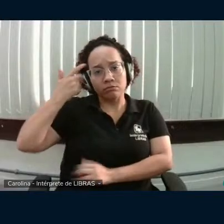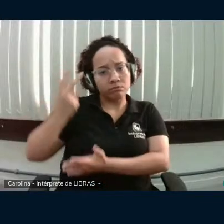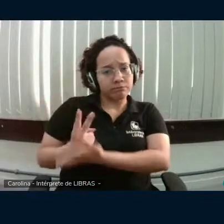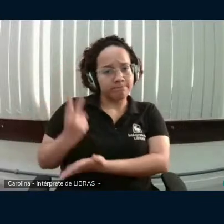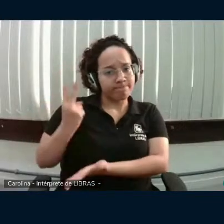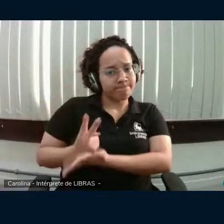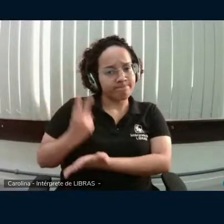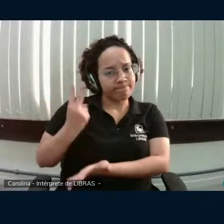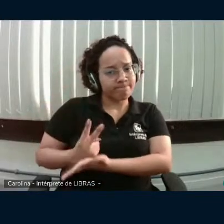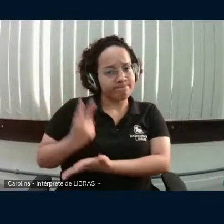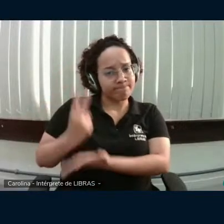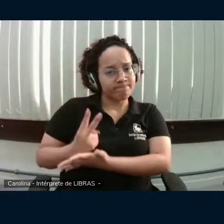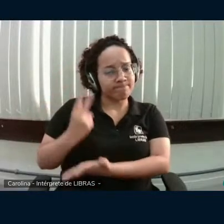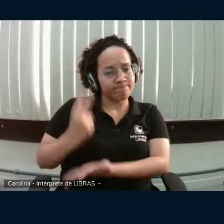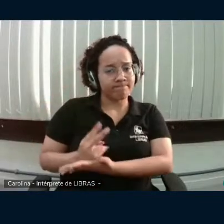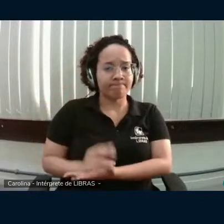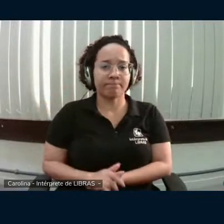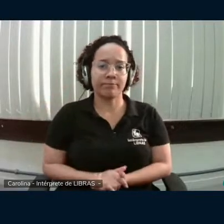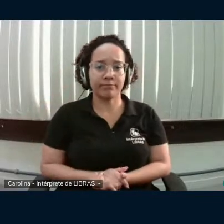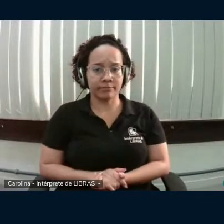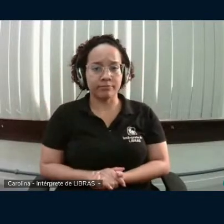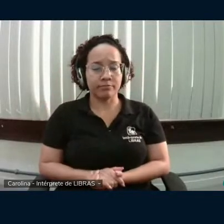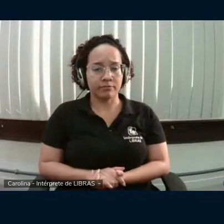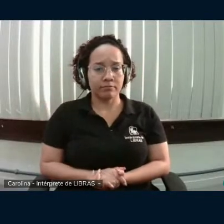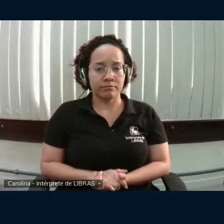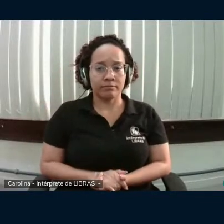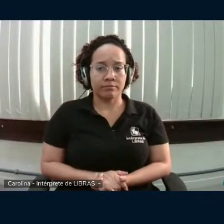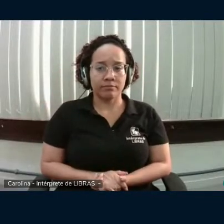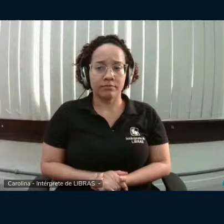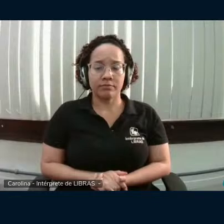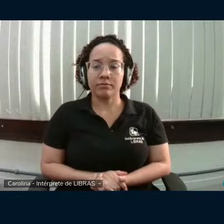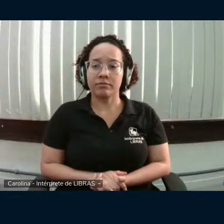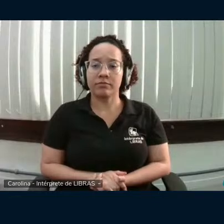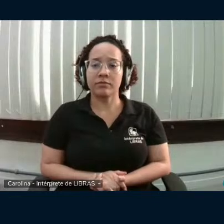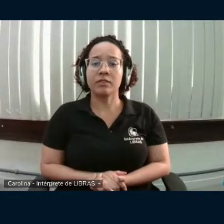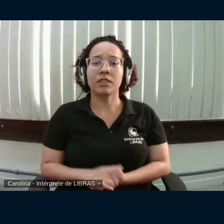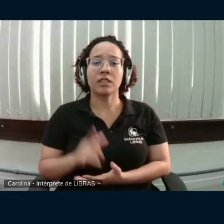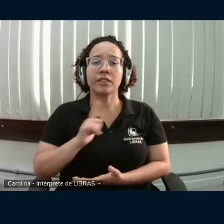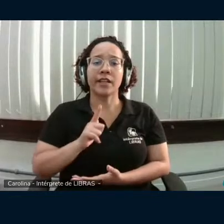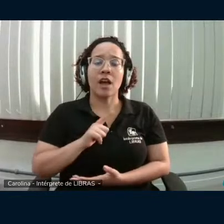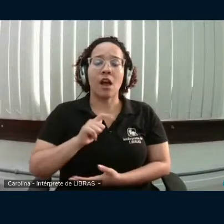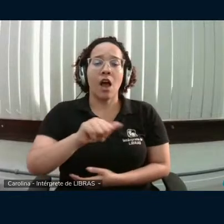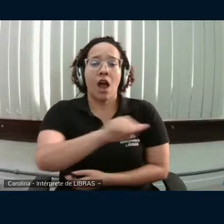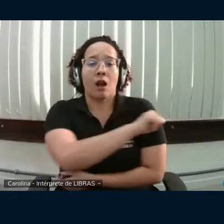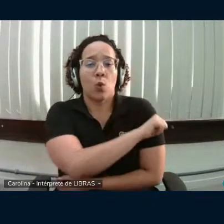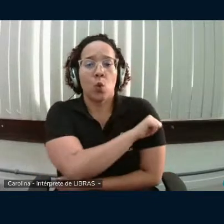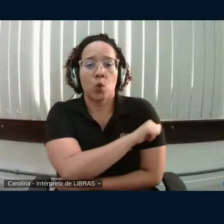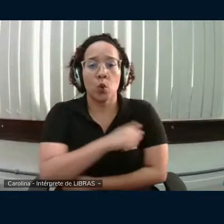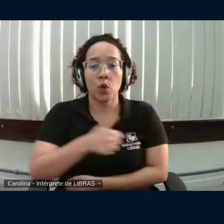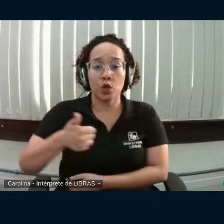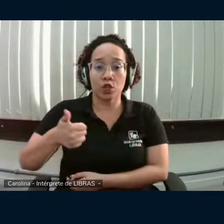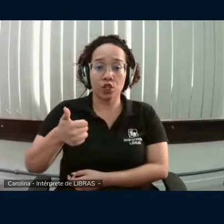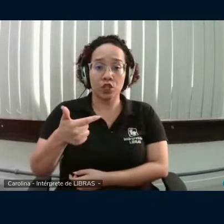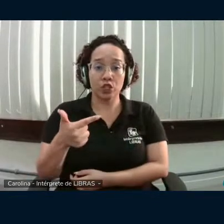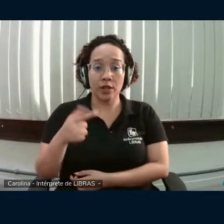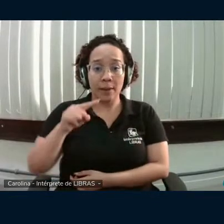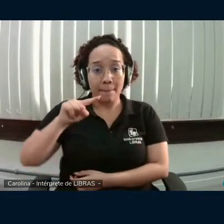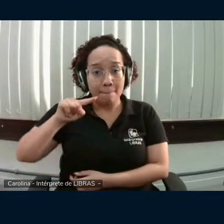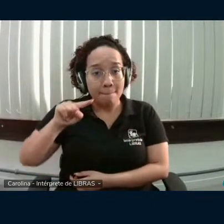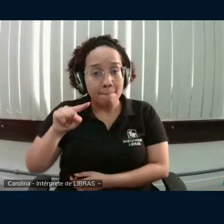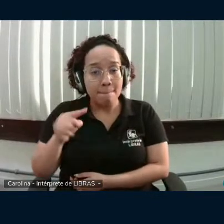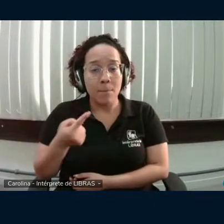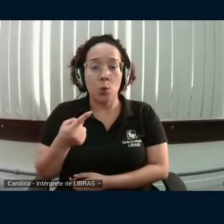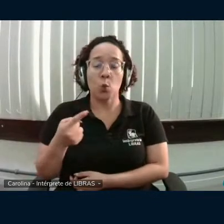pensar a permanência. Não é possível que a gente tenha um custo aluruano de 12 mil dólares americanos nos